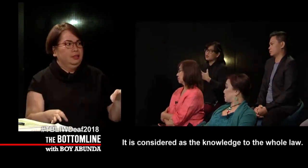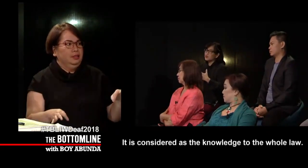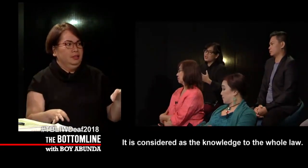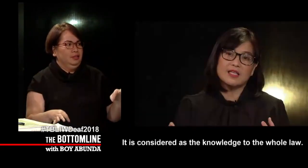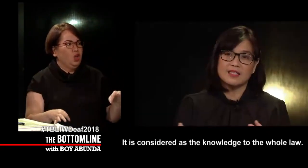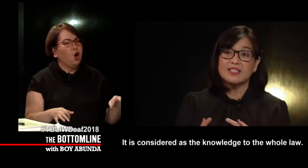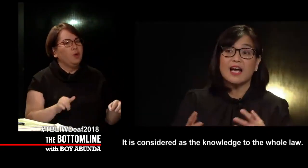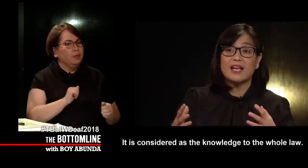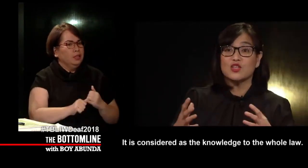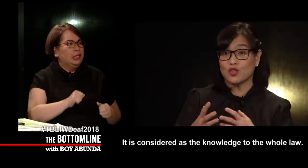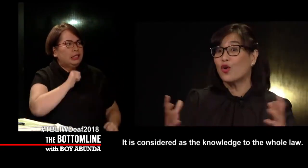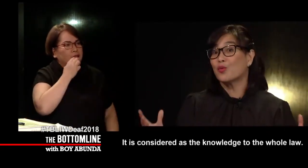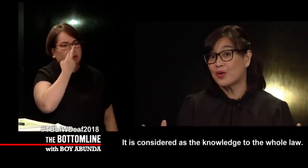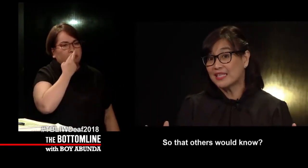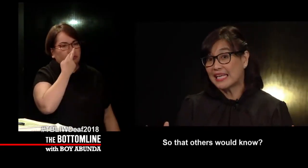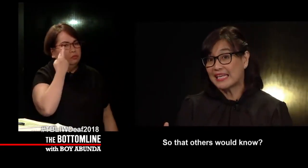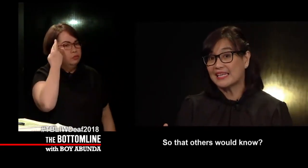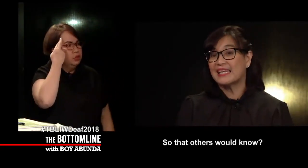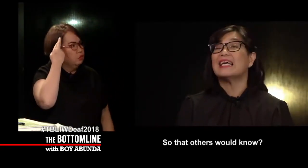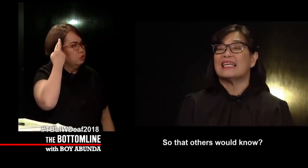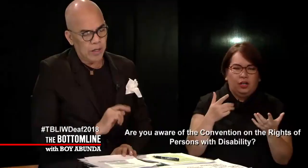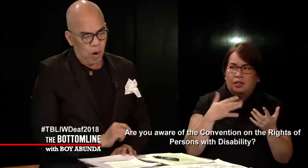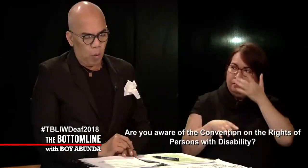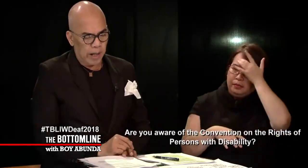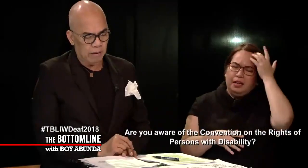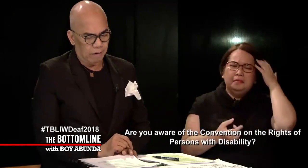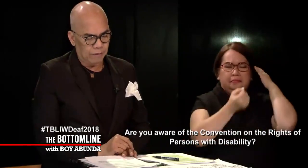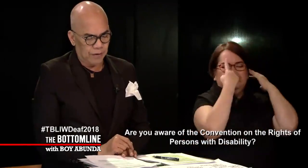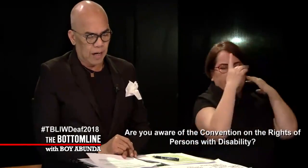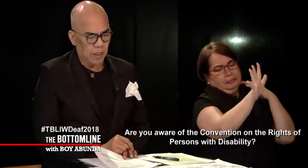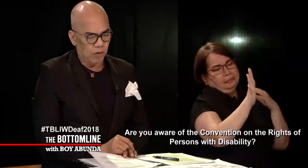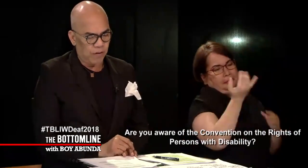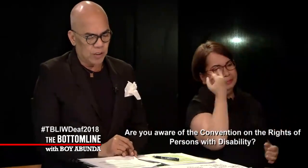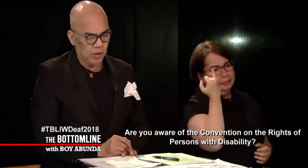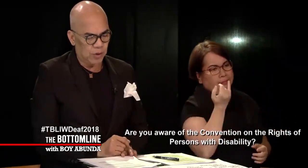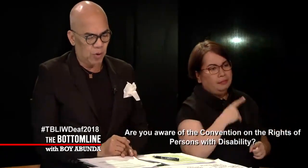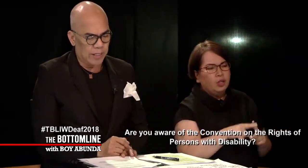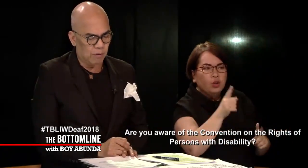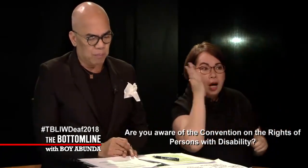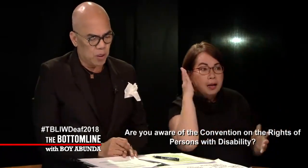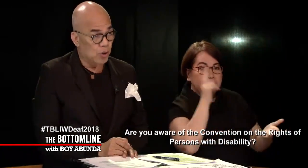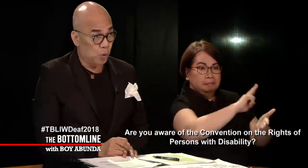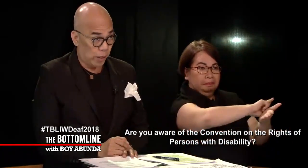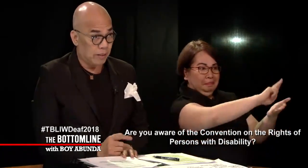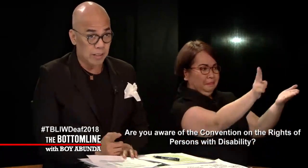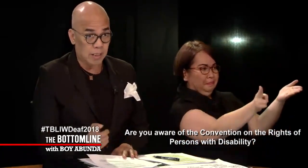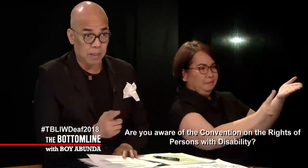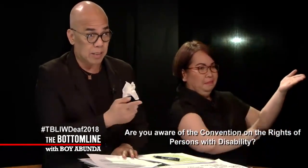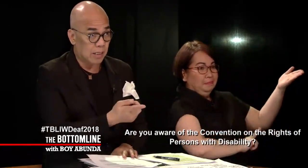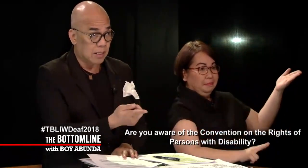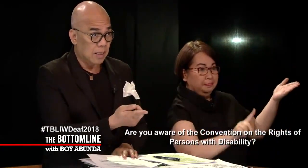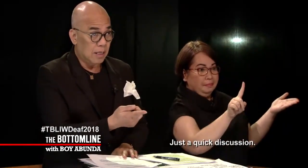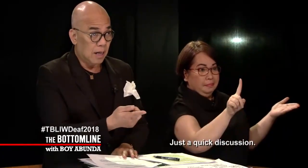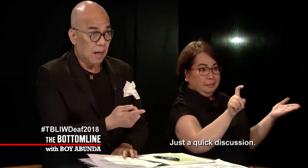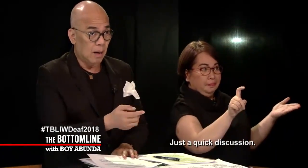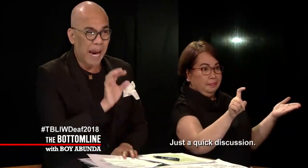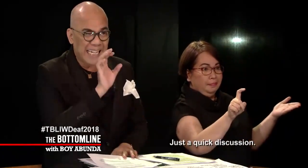It is considered as knowledge to the whole world. Para malaman ng tao. Are you aware of the Convention of the Rights of Persons with